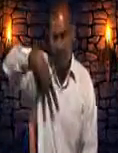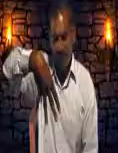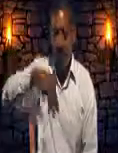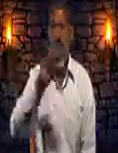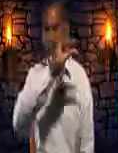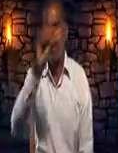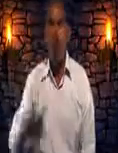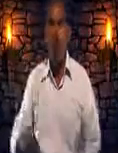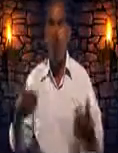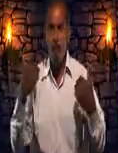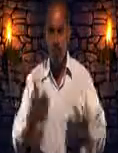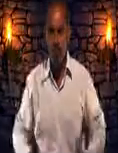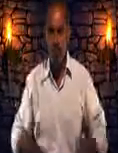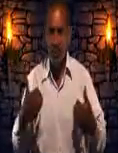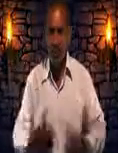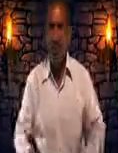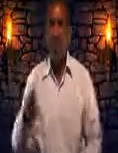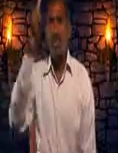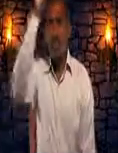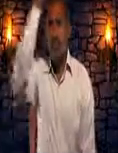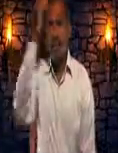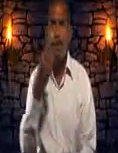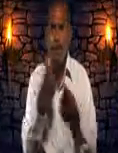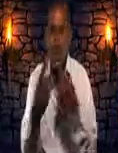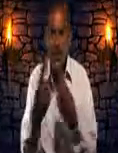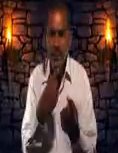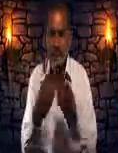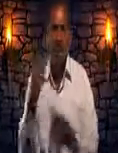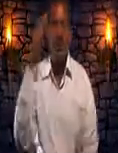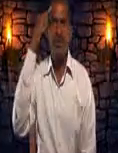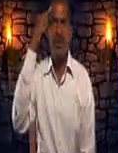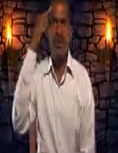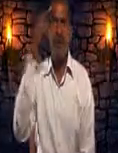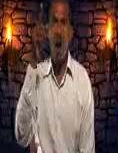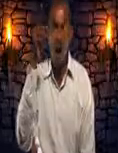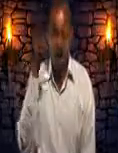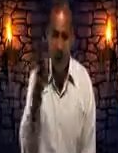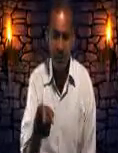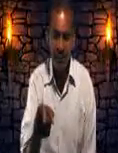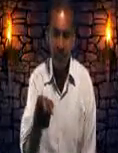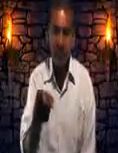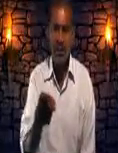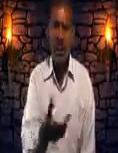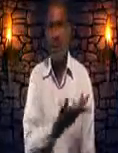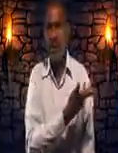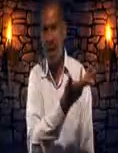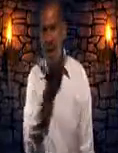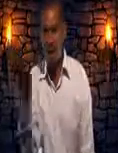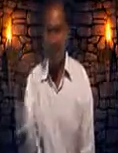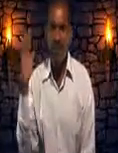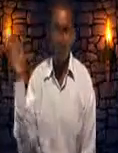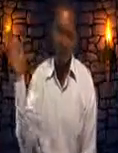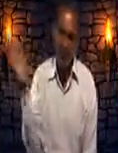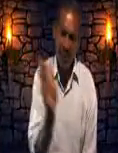வசனம் 29. மோசேயினுடைய தேவன் பேசினார் என்று அறிவோம், இவன் எங்கே இருந்து வந்தவன்